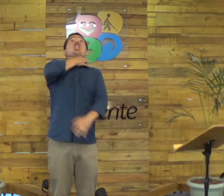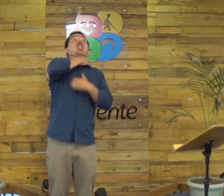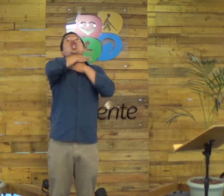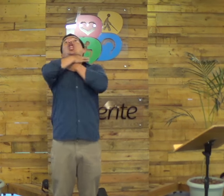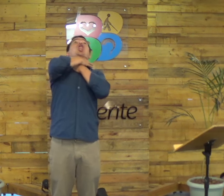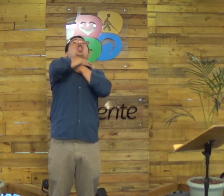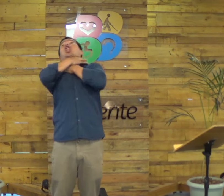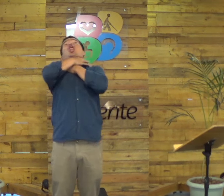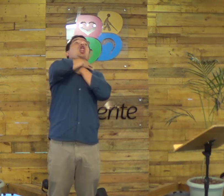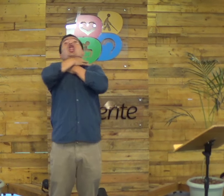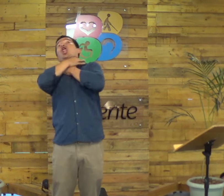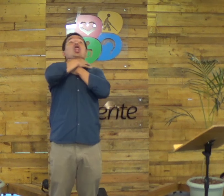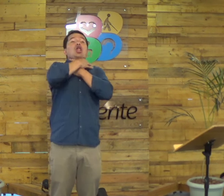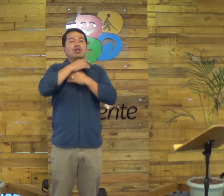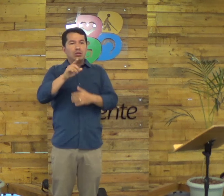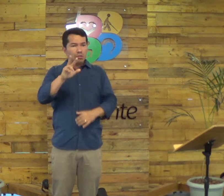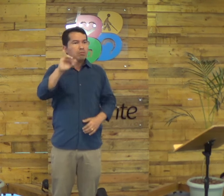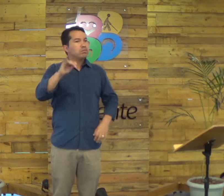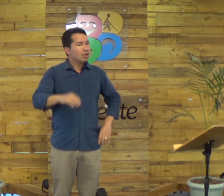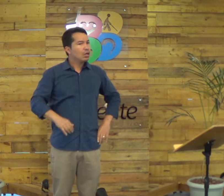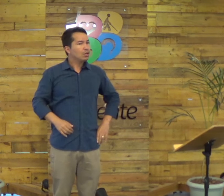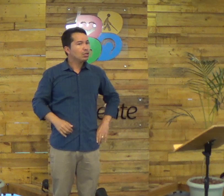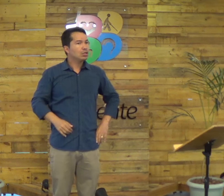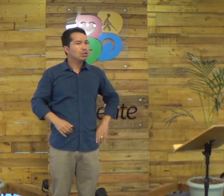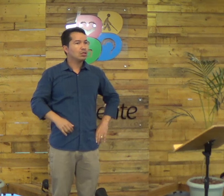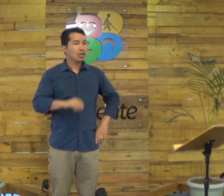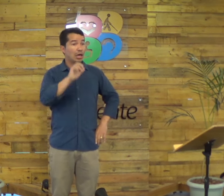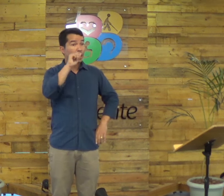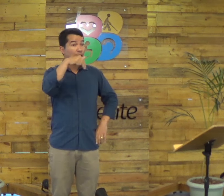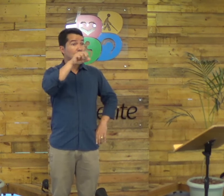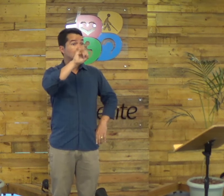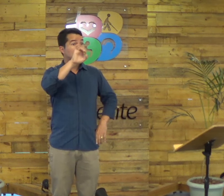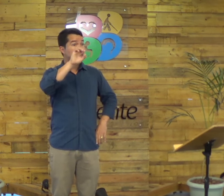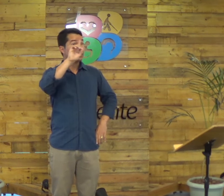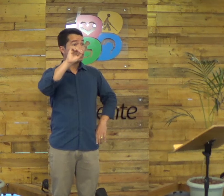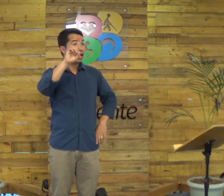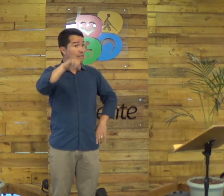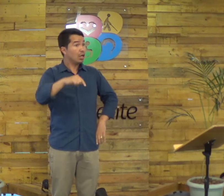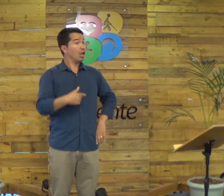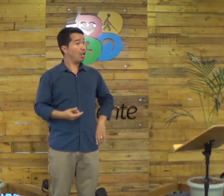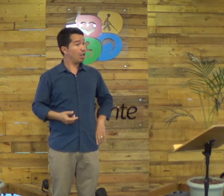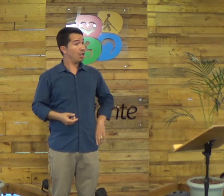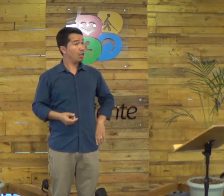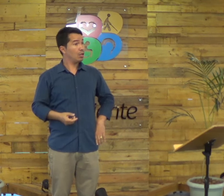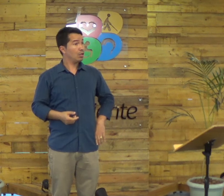porque, é, uma pessoa que vai sendo enforcada, ansiedade é isso,